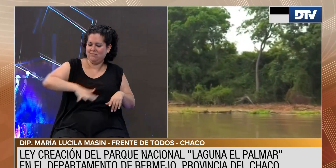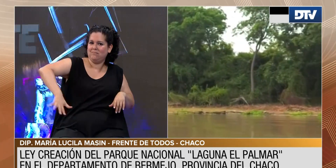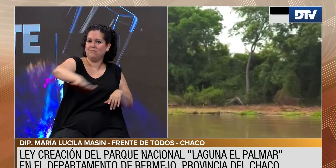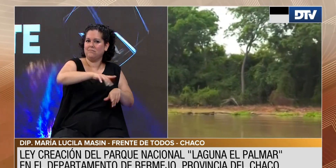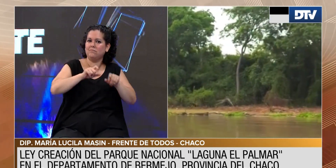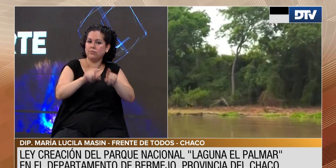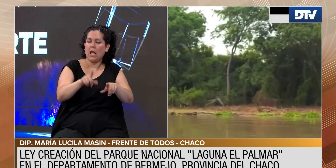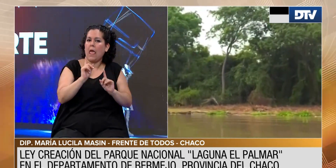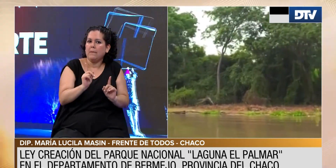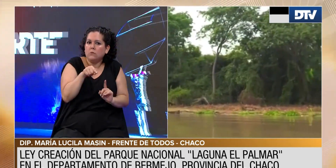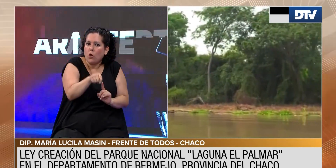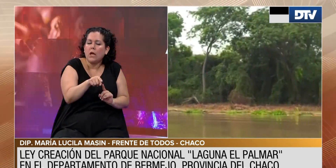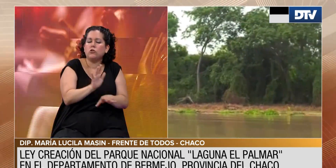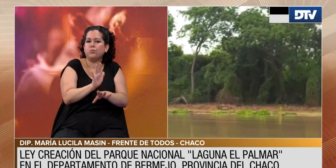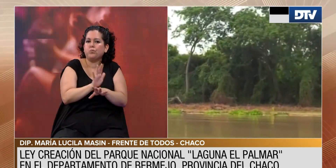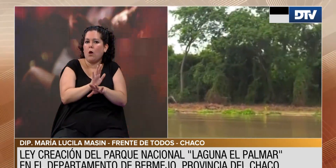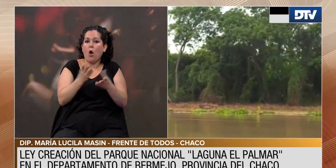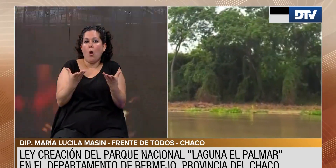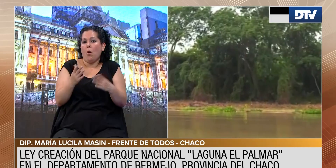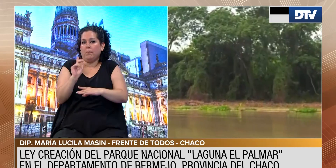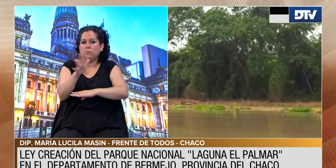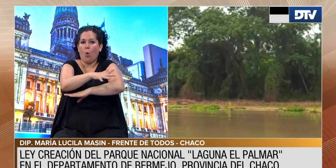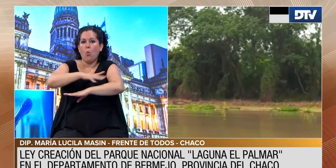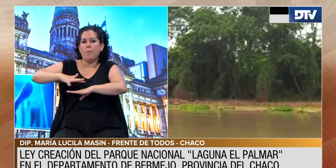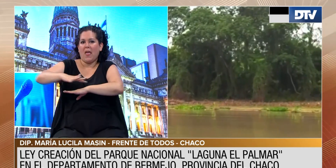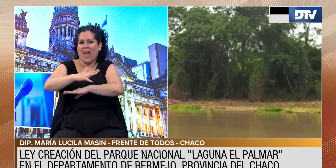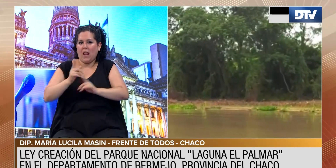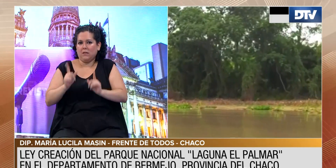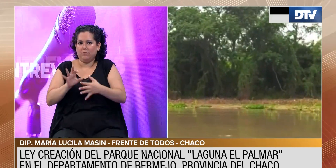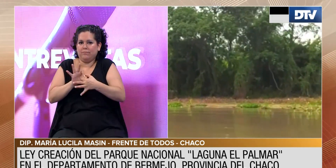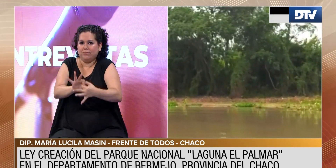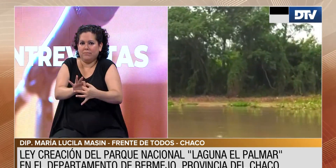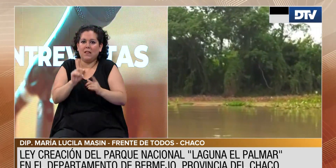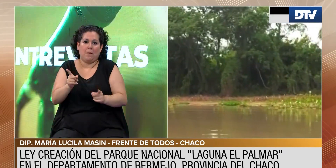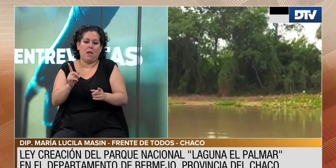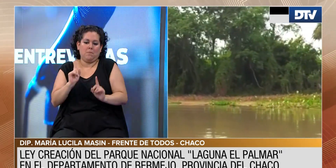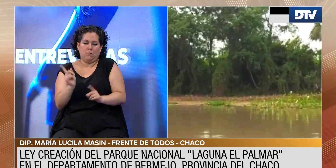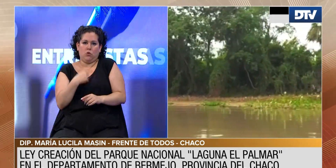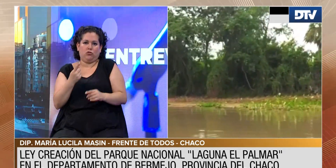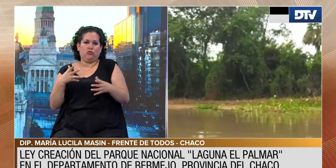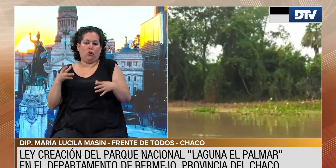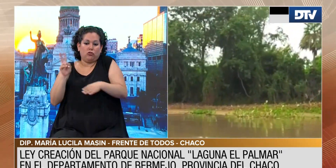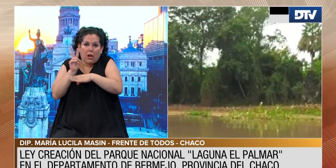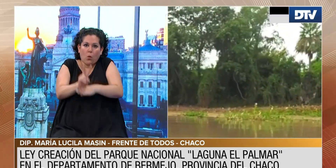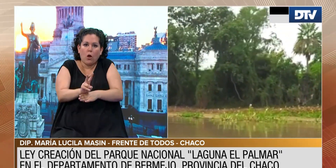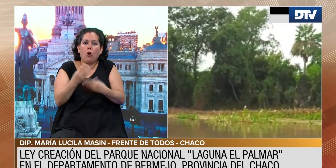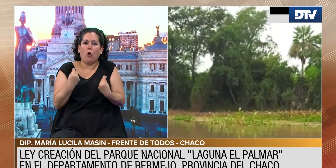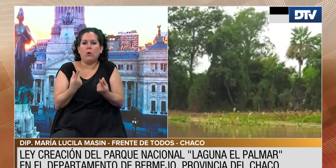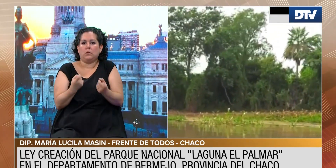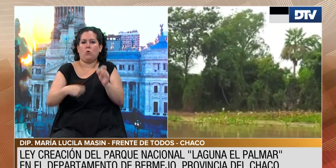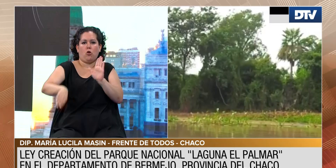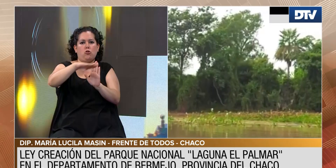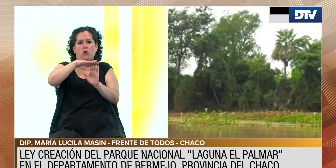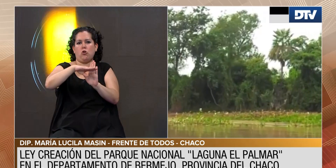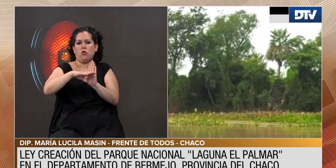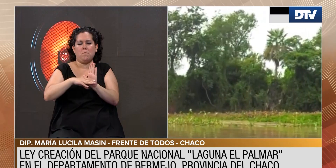que eso forma parte de los humedales y forma parte de nuestro ecosistema. Para poder resguardarlo necesitamos una norma,